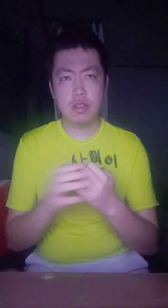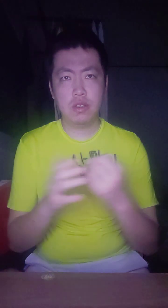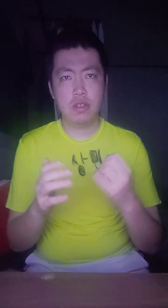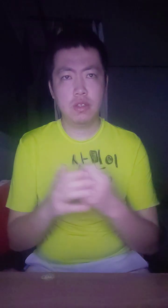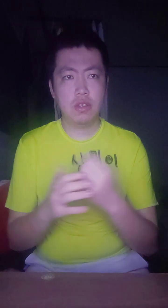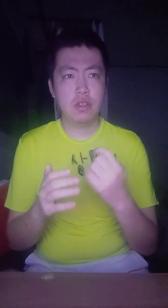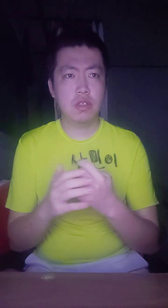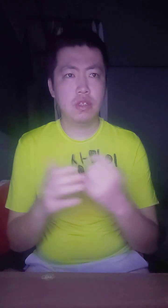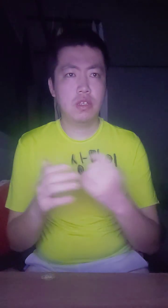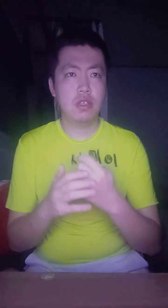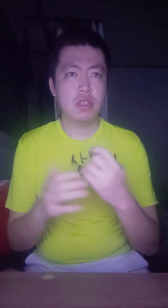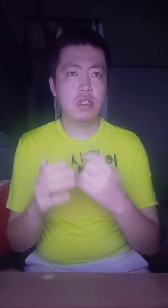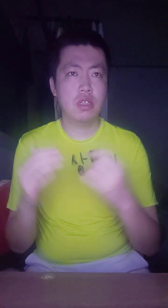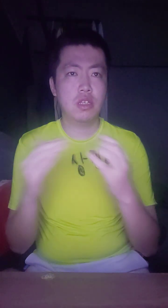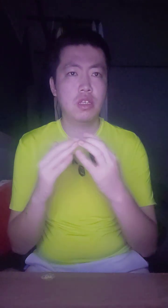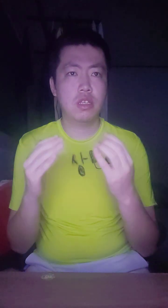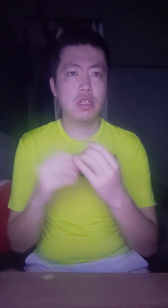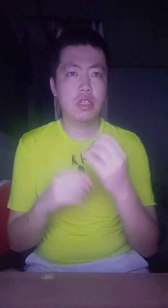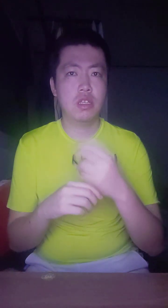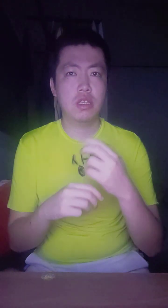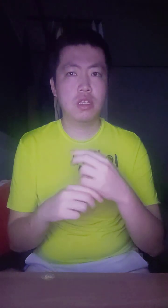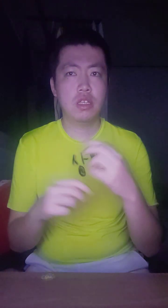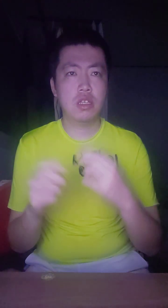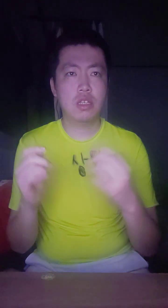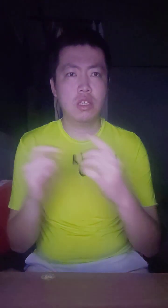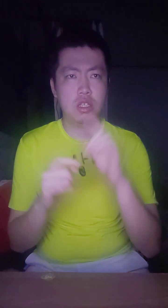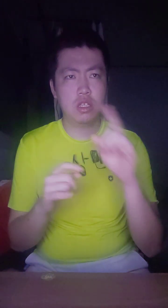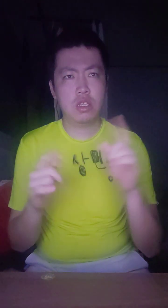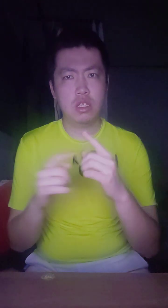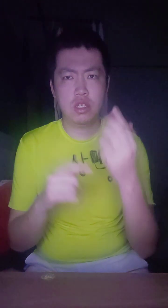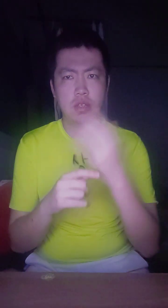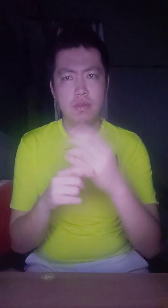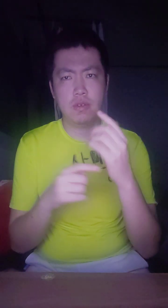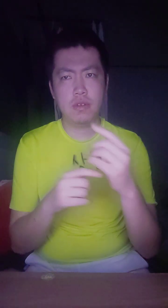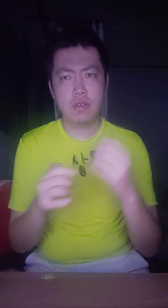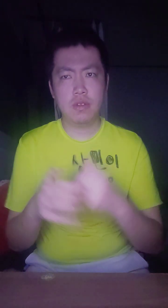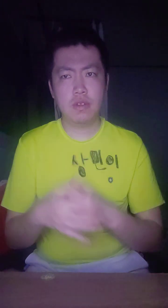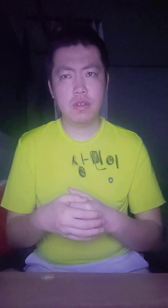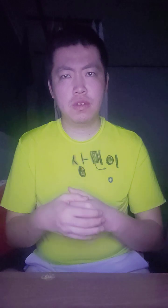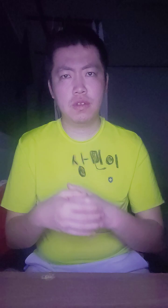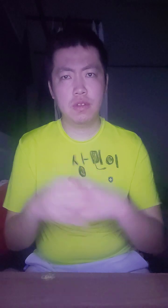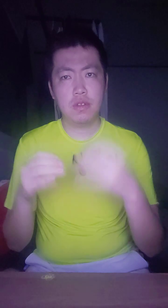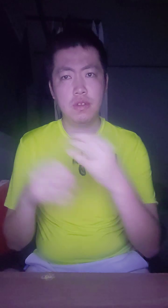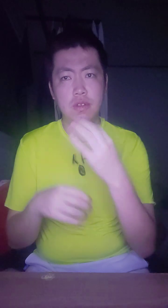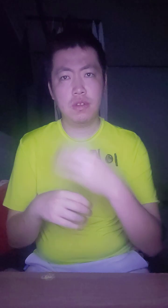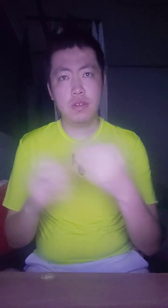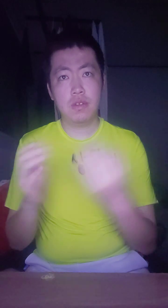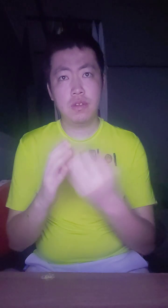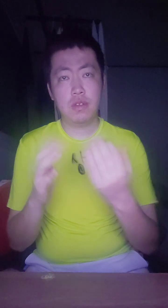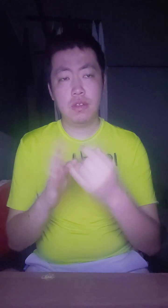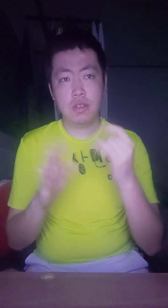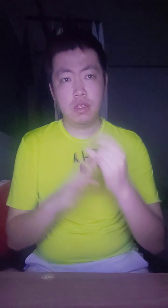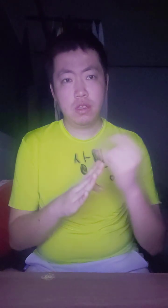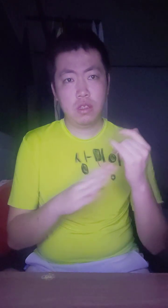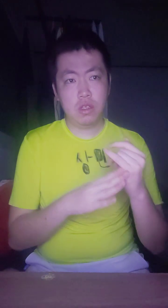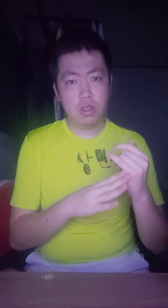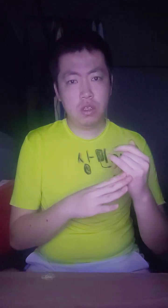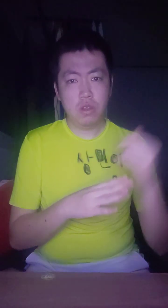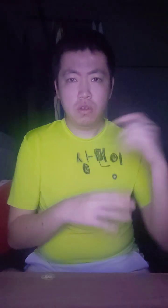남직원 39살 A씨가 자신이 설치했다며 자백했고 경찰은 같은 내용으로 고소장이 접수됨에 따라